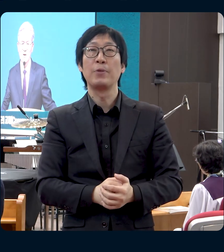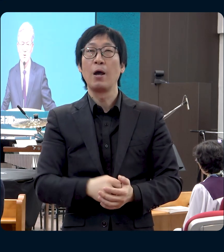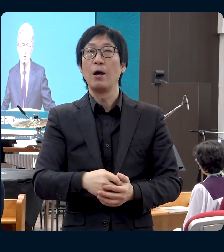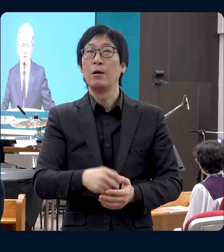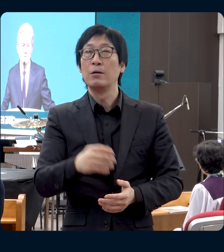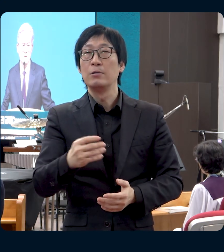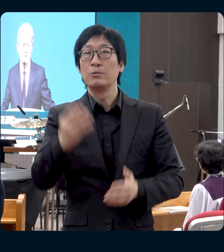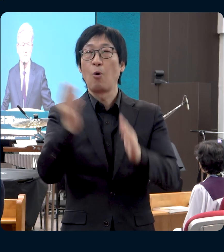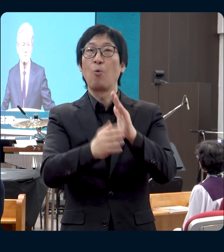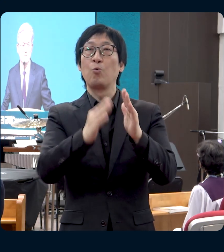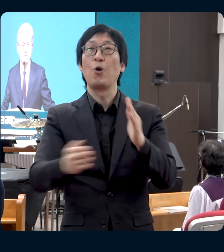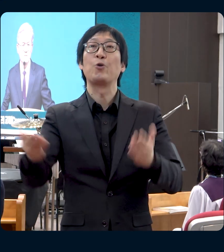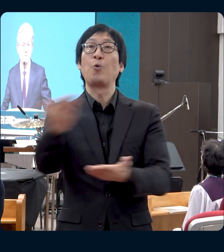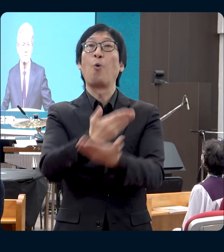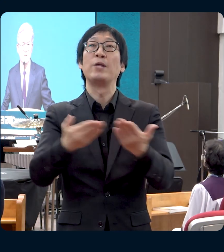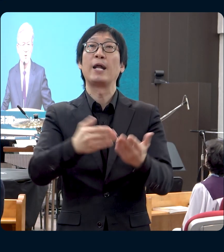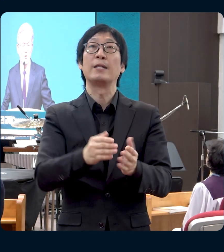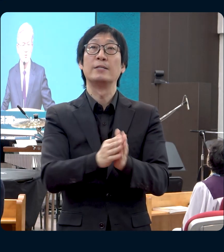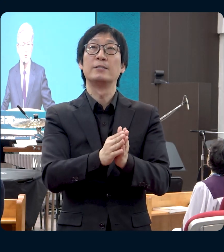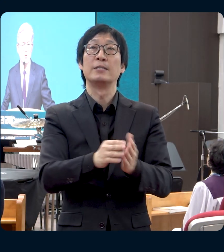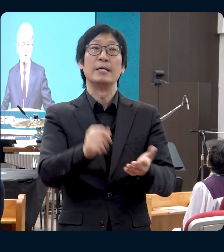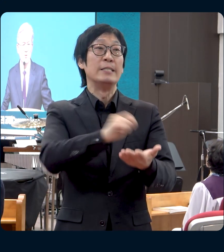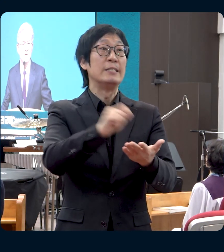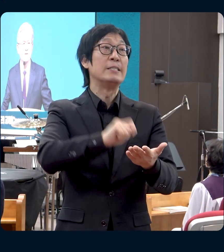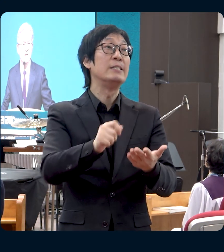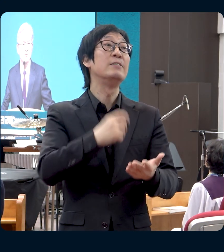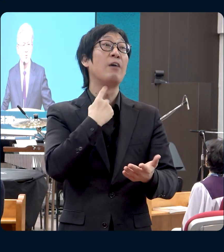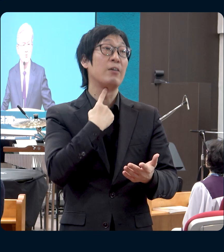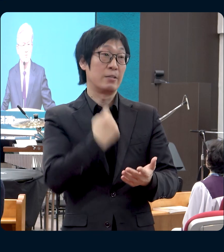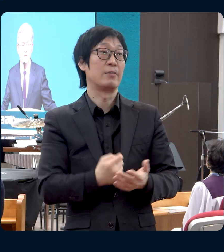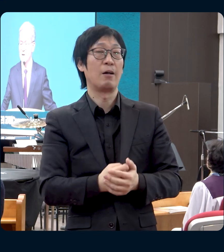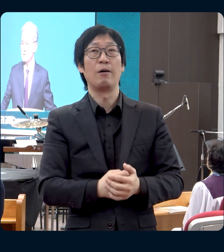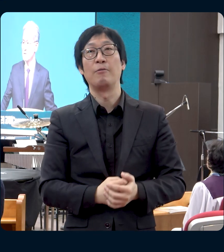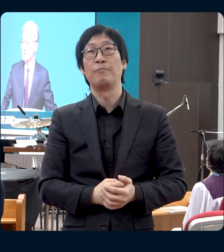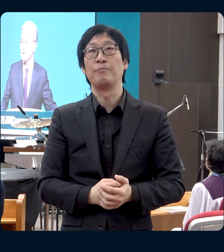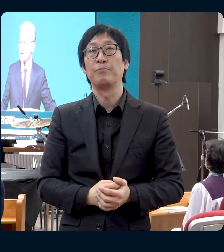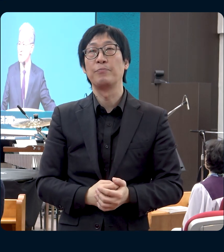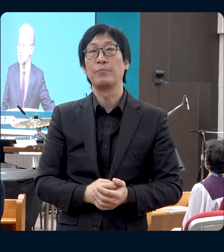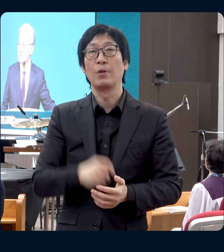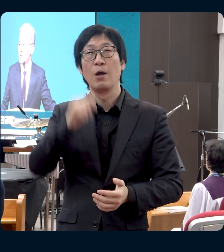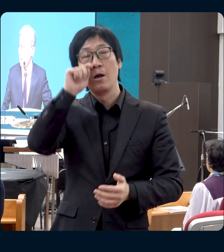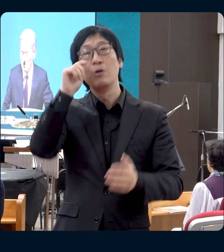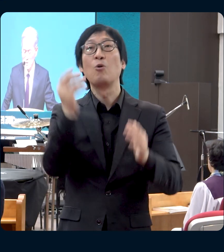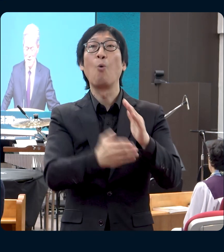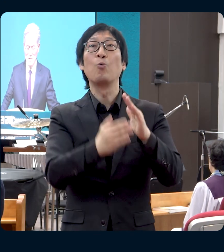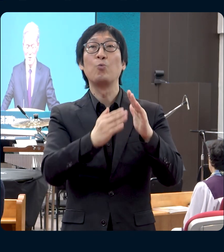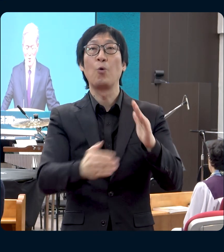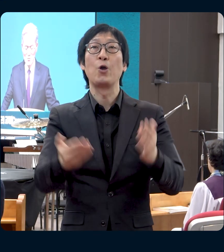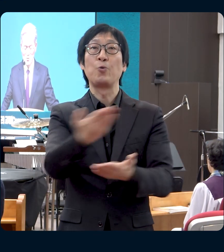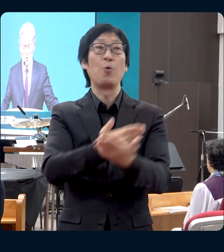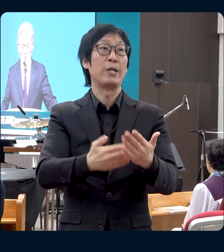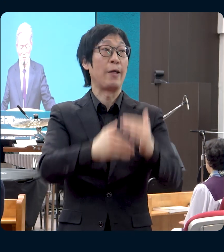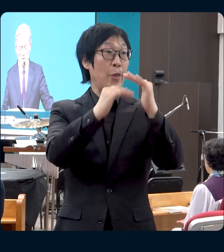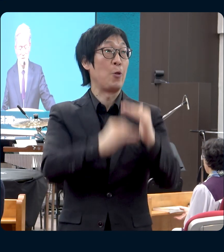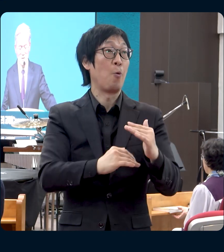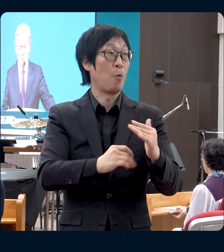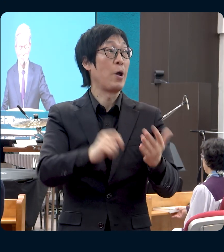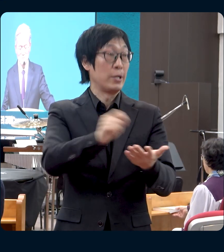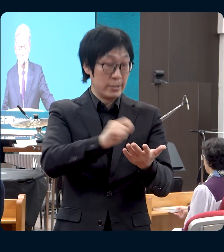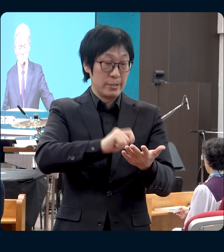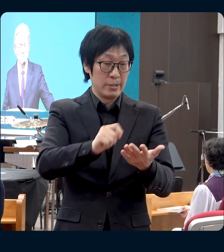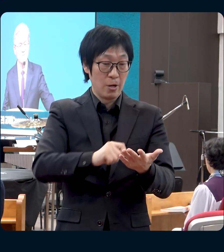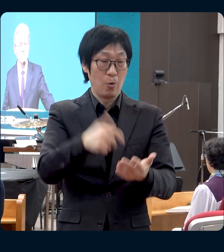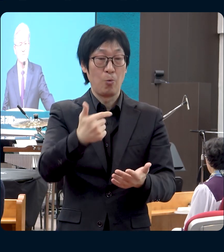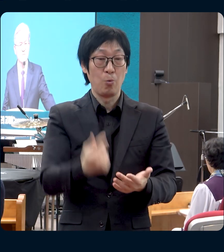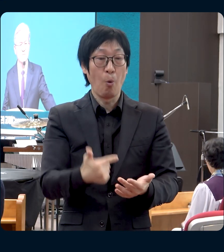성도의 교제입니다. 코뮤니오 상토룸이라고 하는 거예요. 성도의 교제, 코뮤니오 상토룸.